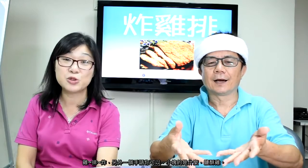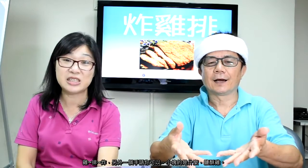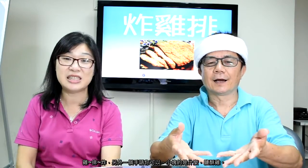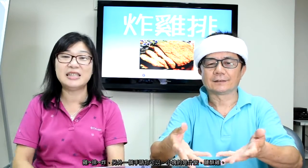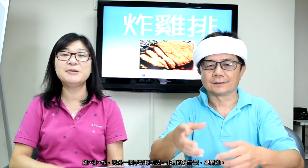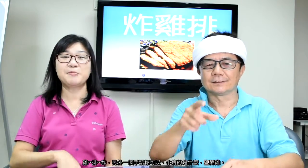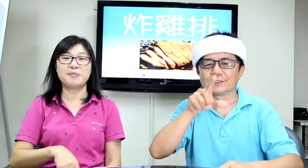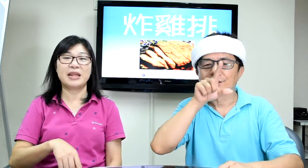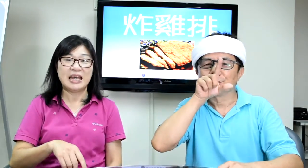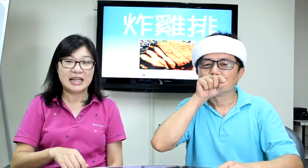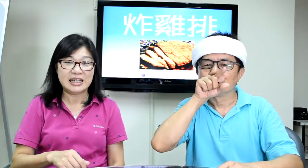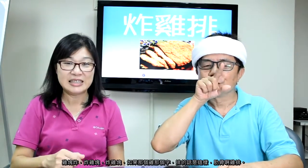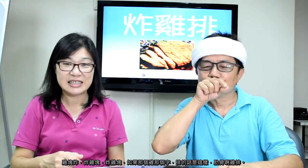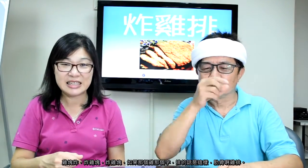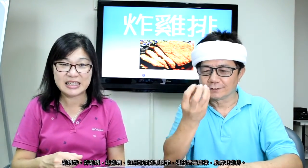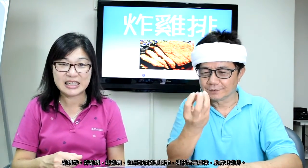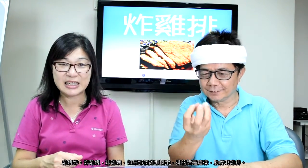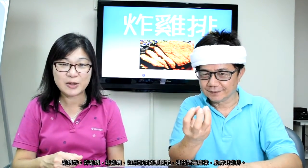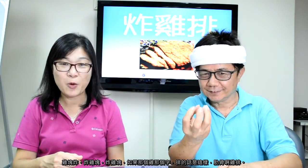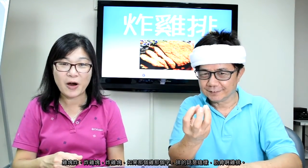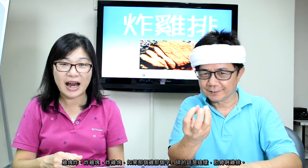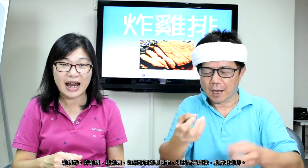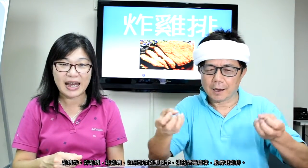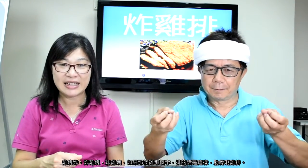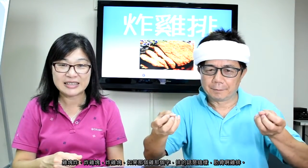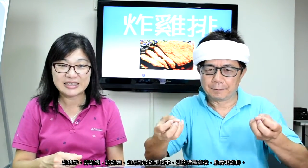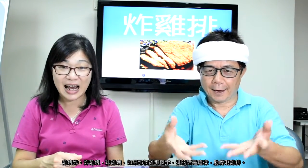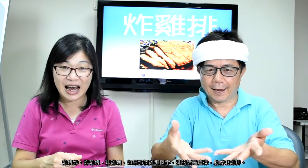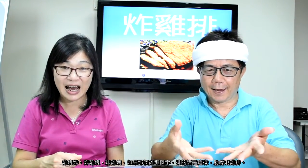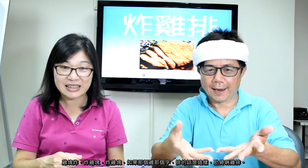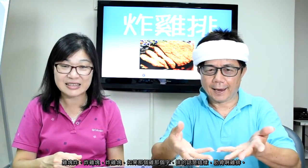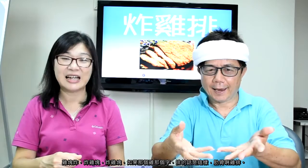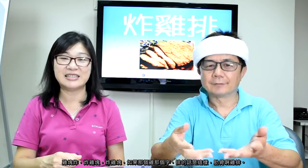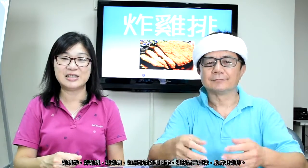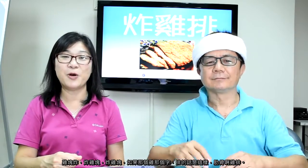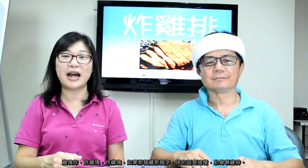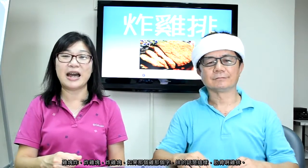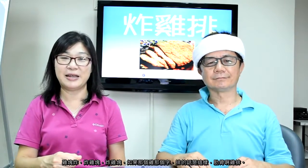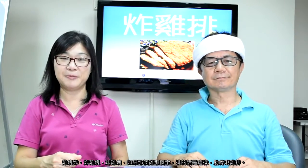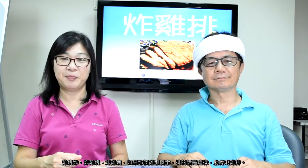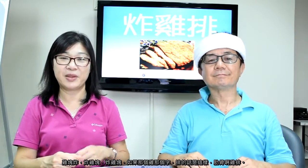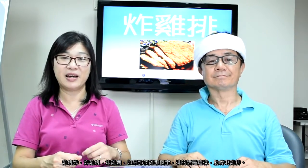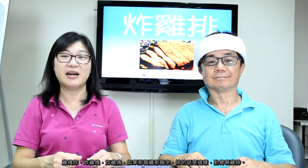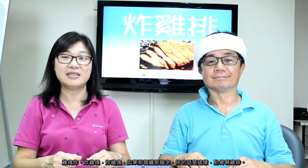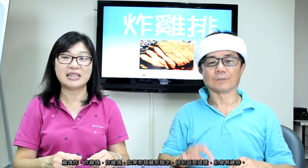鸡，鸡块炸，炸鸡块，好，炸鸡